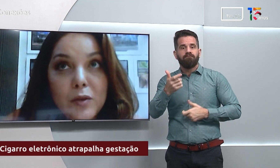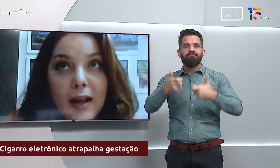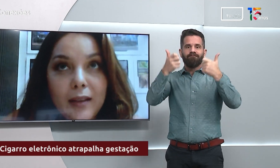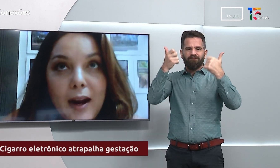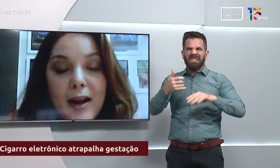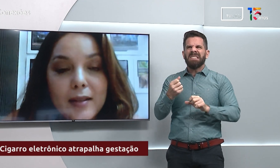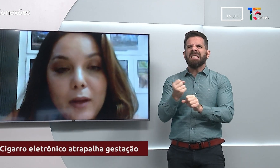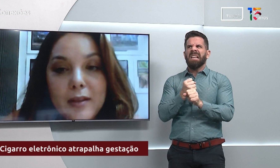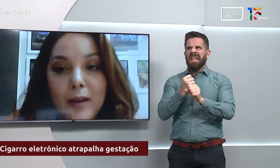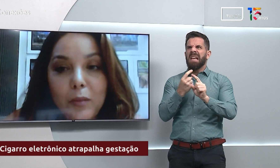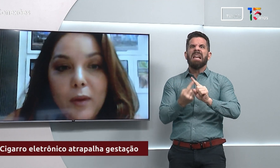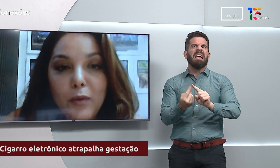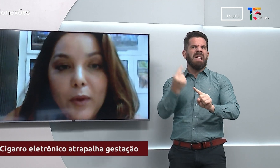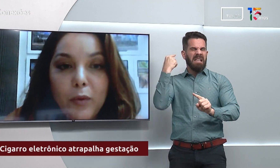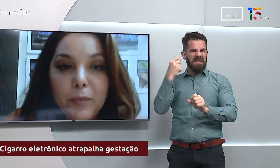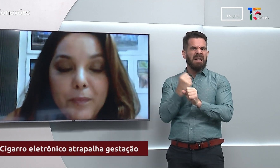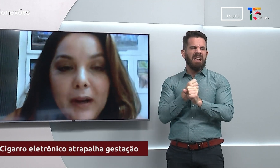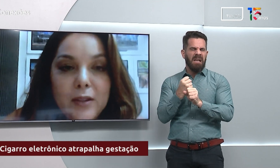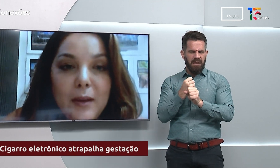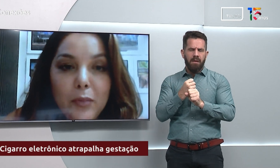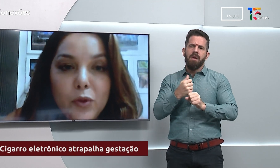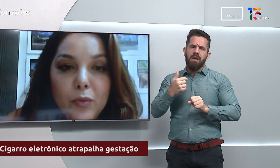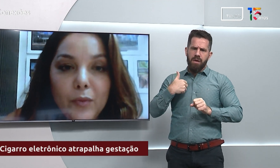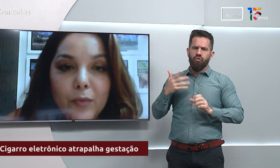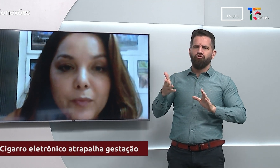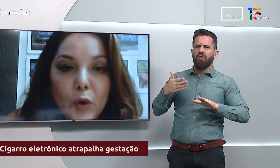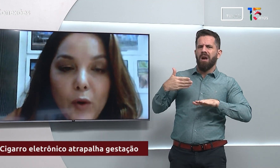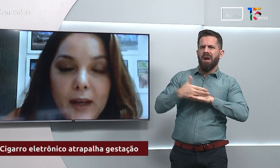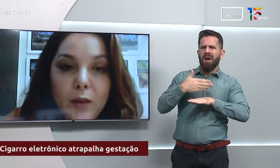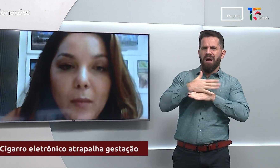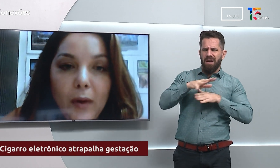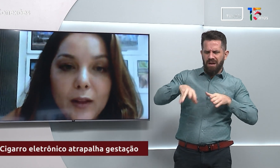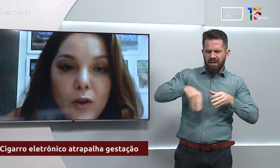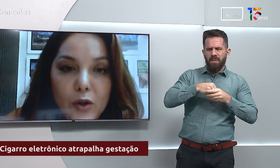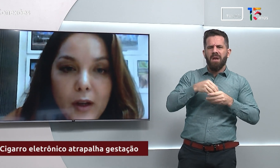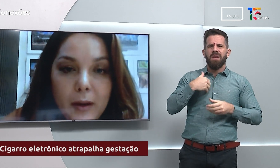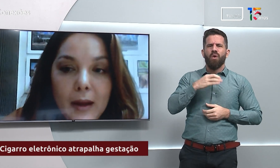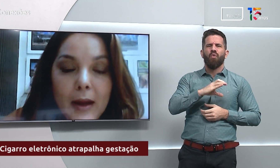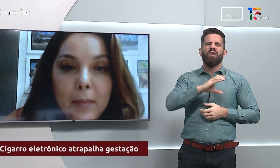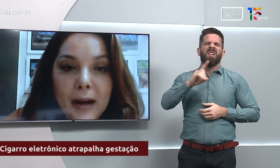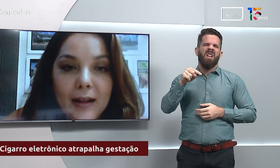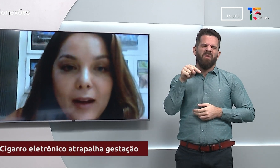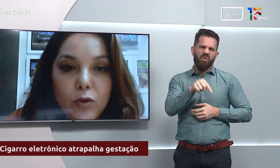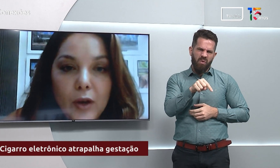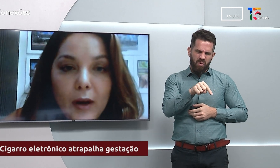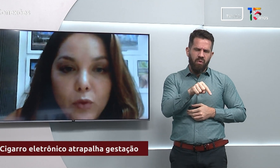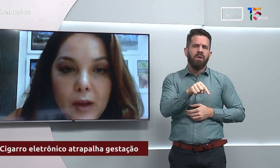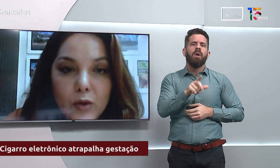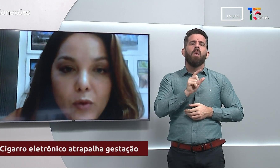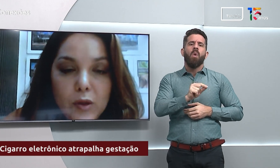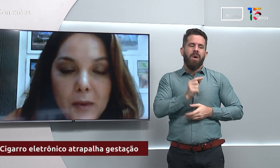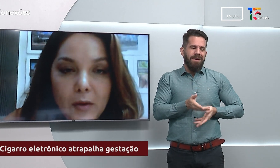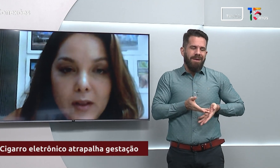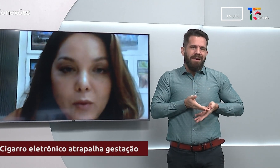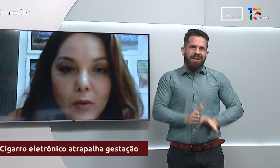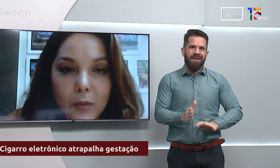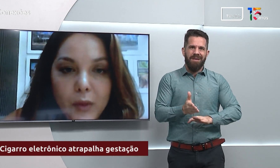vai largar, e às vezes até do psiquiatra também, a gente precisa desse apoio, de um verdadeiro trabalho em